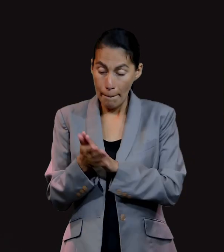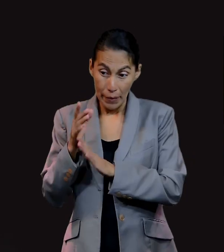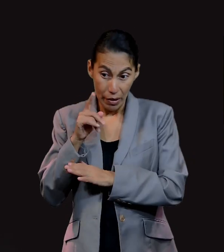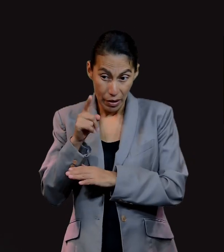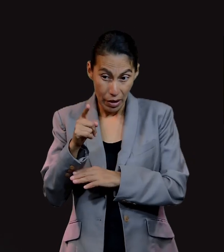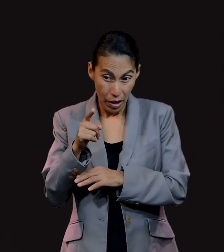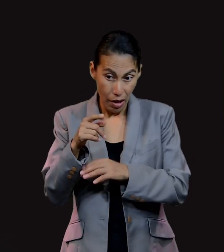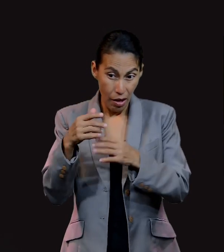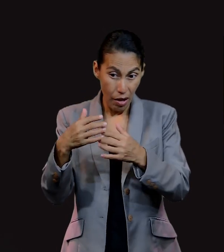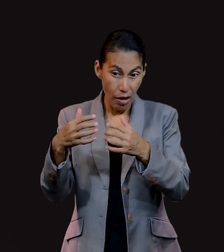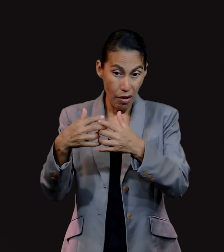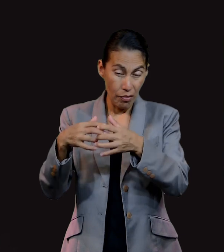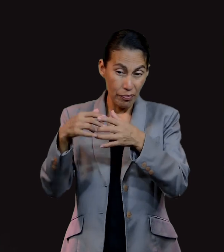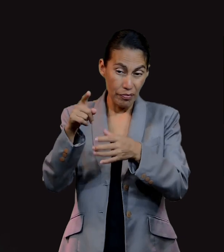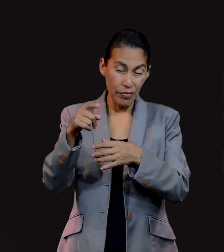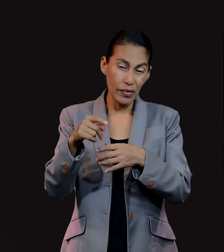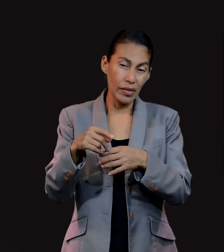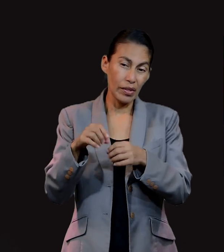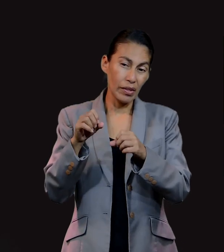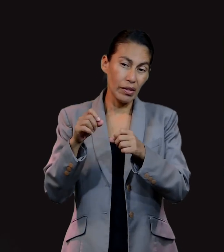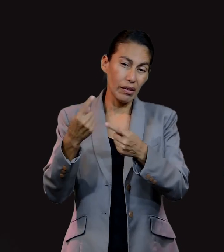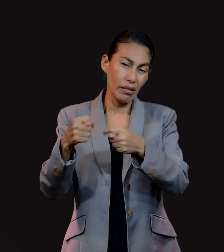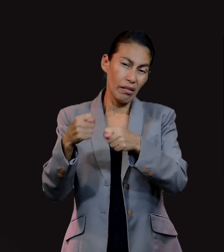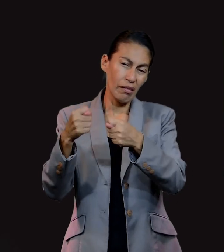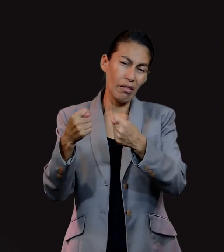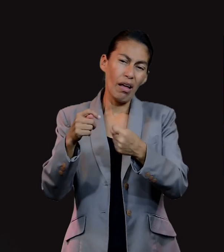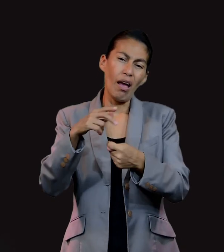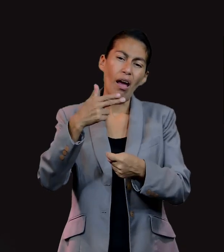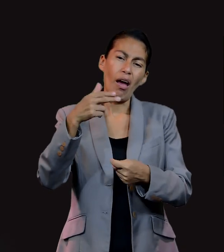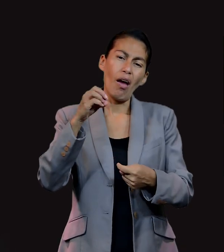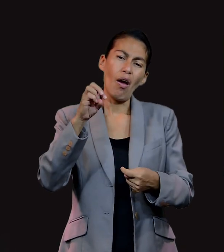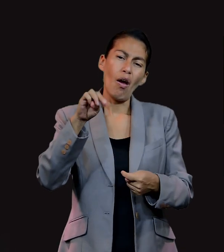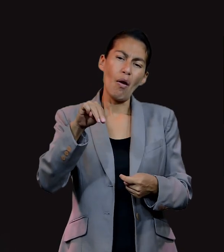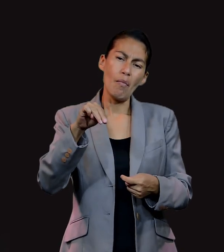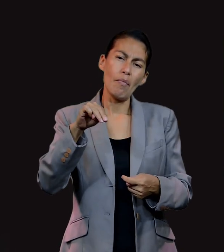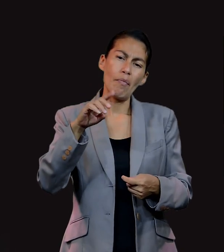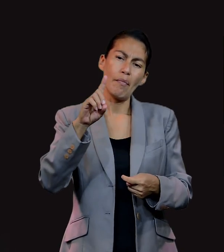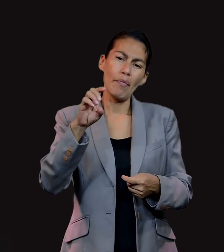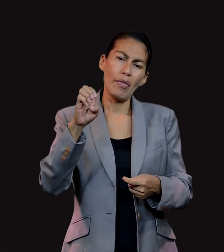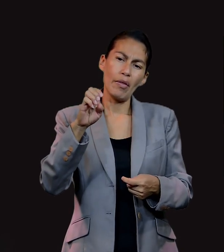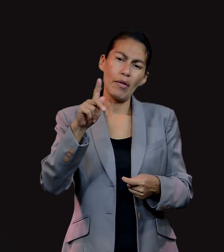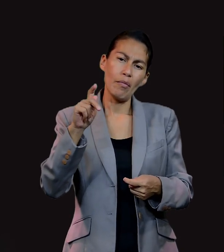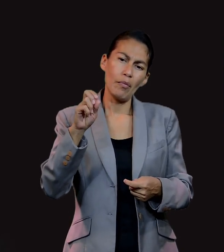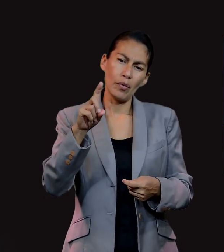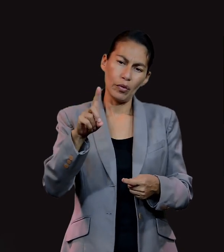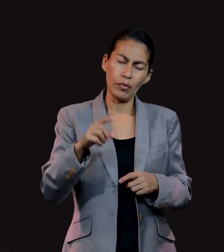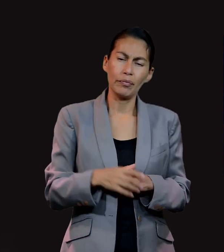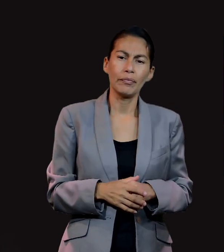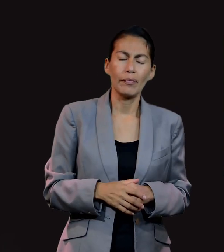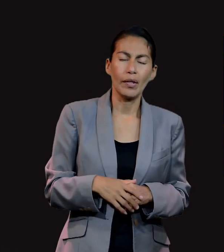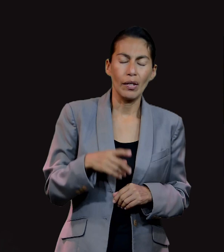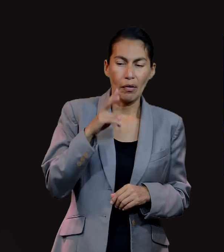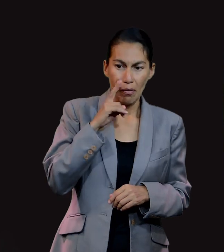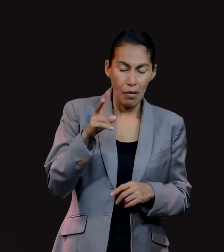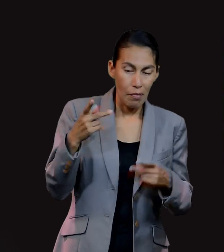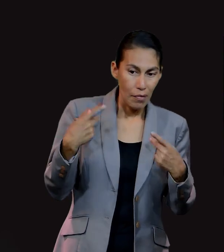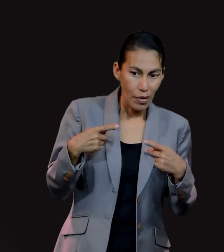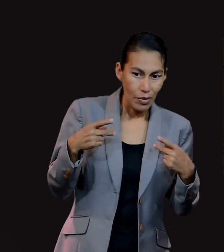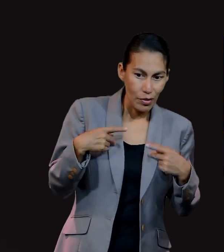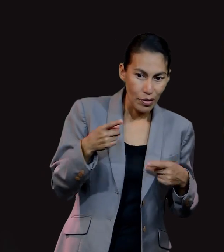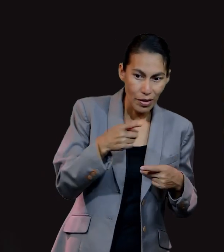ve a Jondipo ahí puedes encontrar trabajo y yo me fui a Jondipo y entonces cuando llegué allá al parqueo de Jondipo